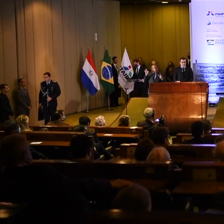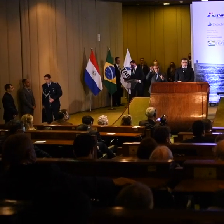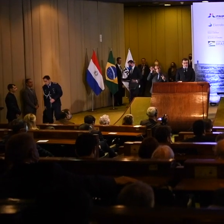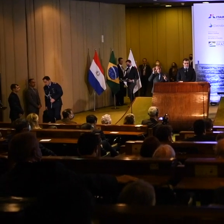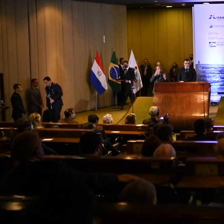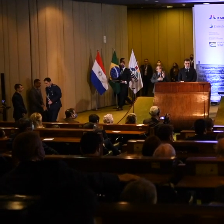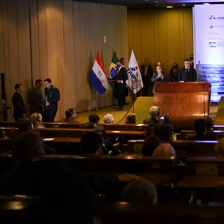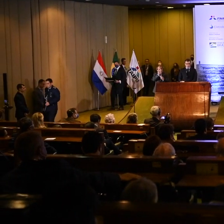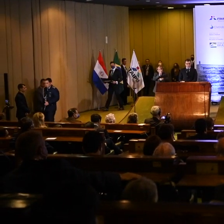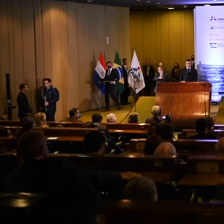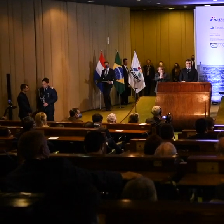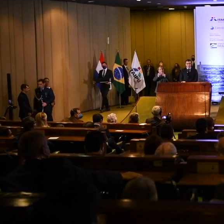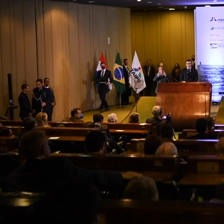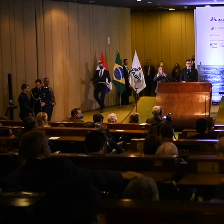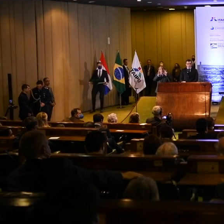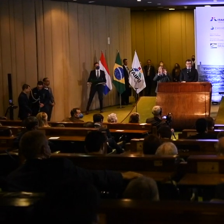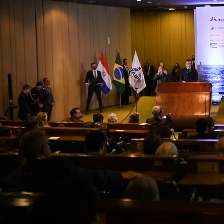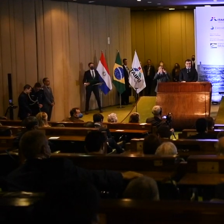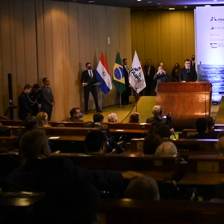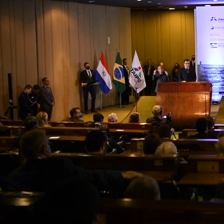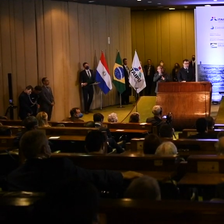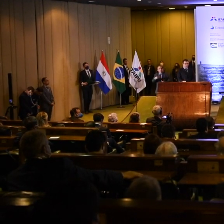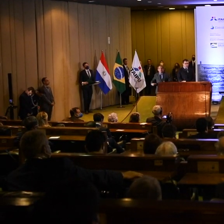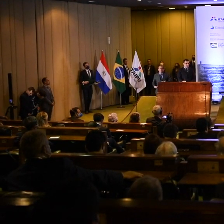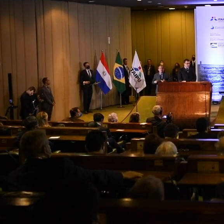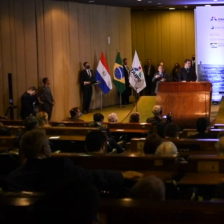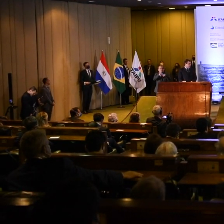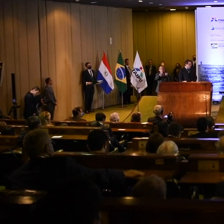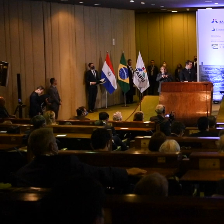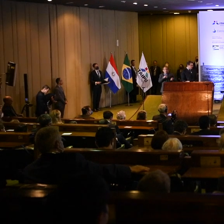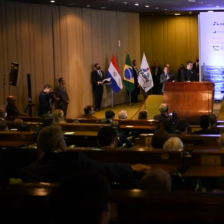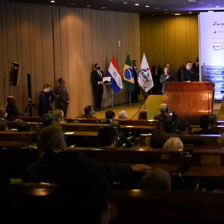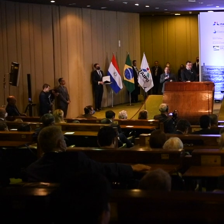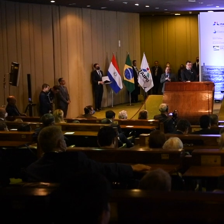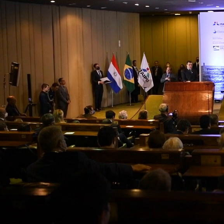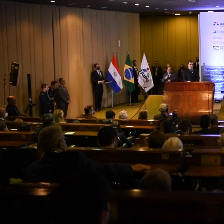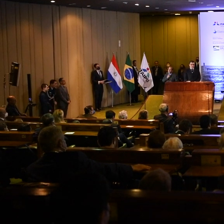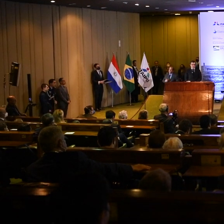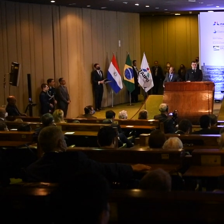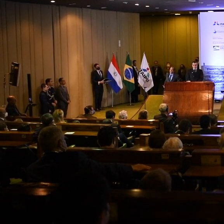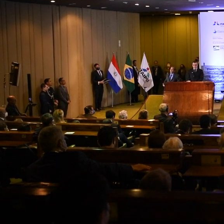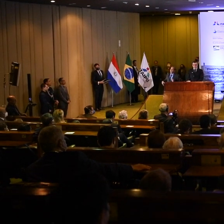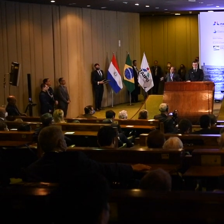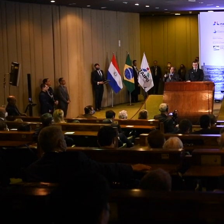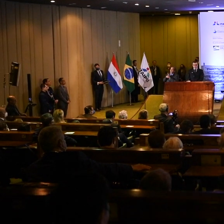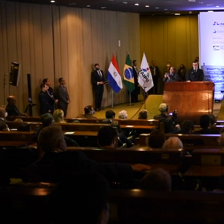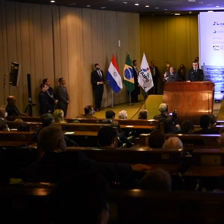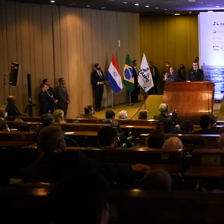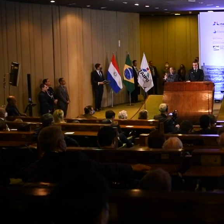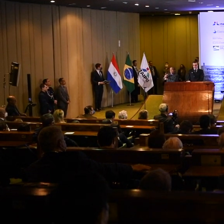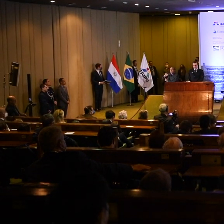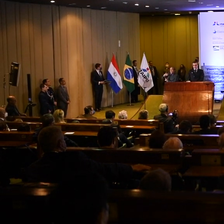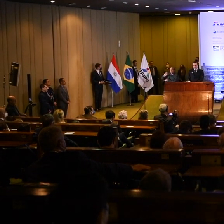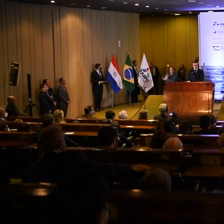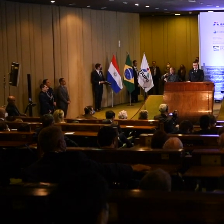nos prestigiam hoje nesse dia. Claro, quero cumprimentar o governador Darcy Piana, governador em exercício do